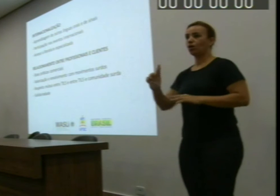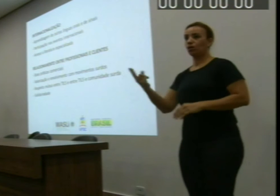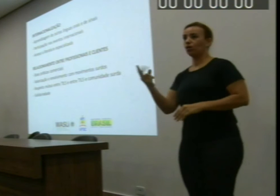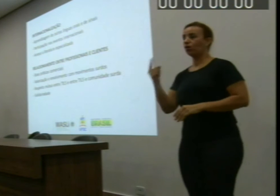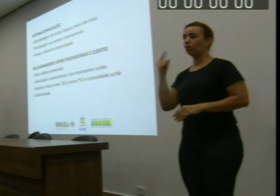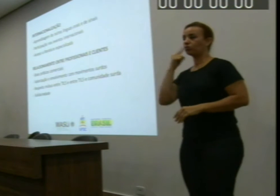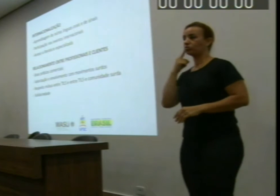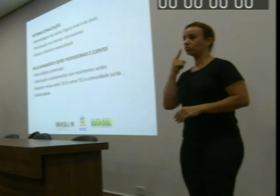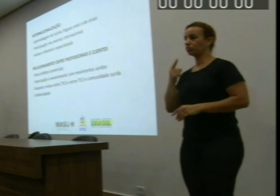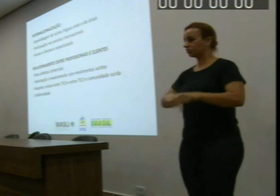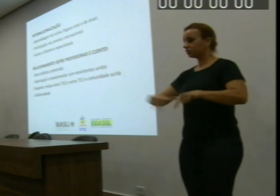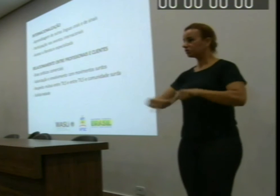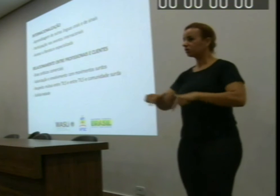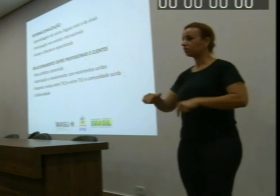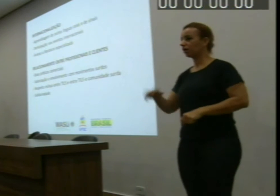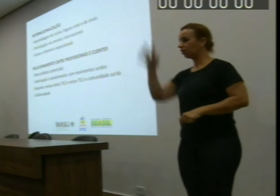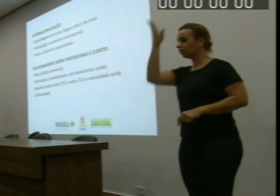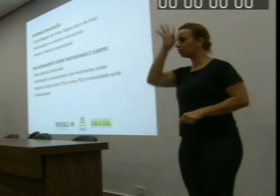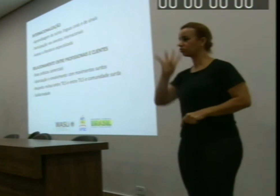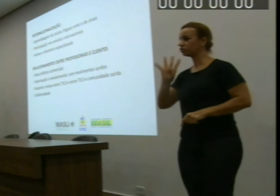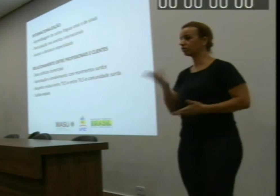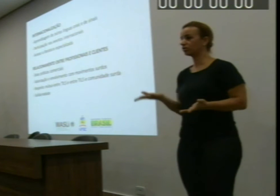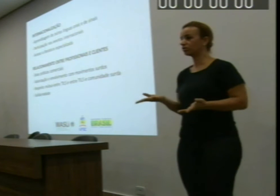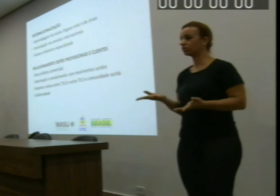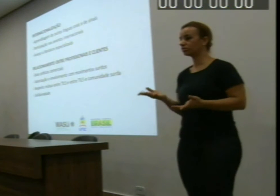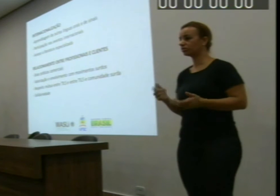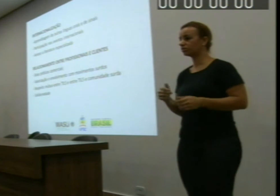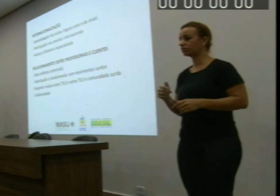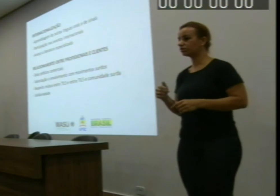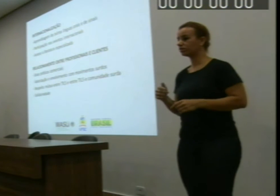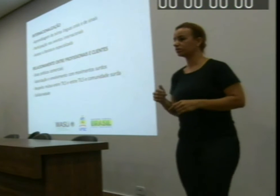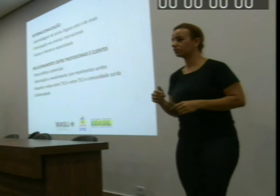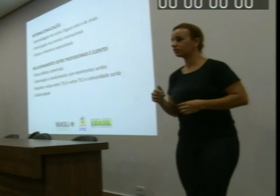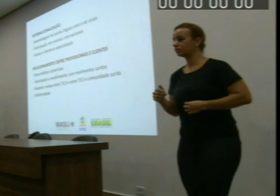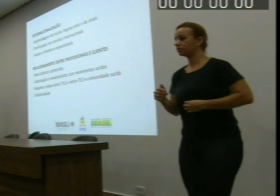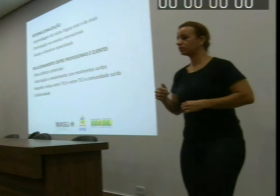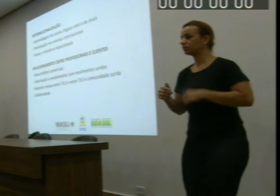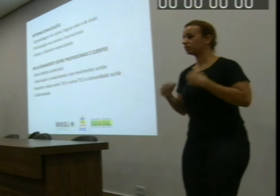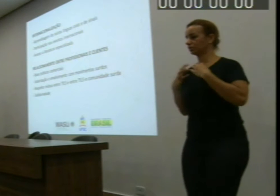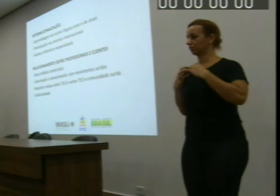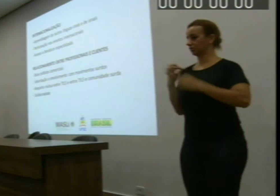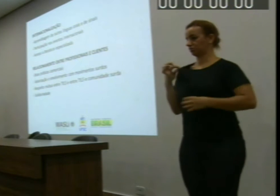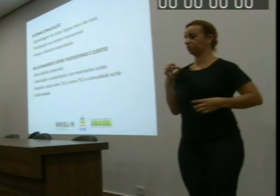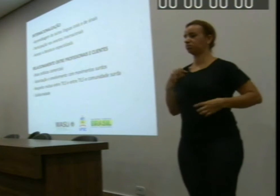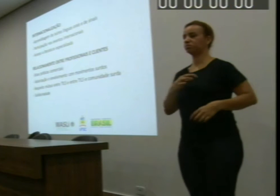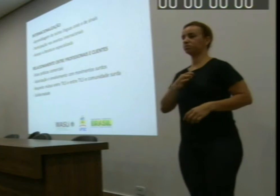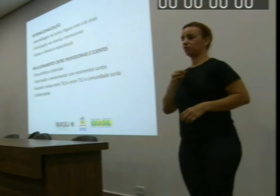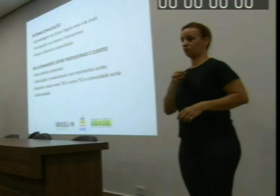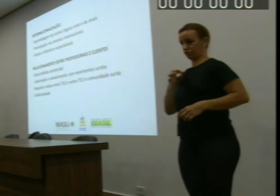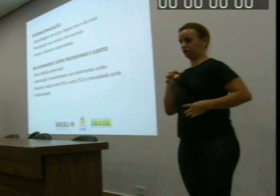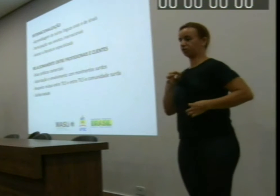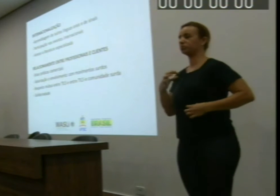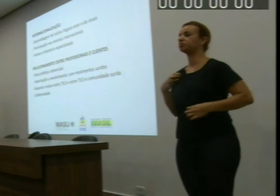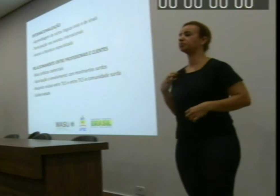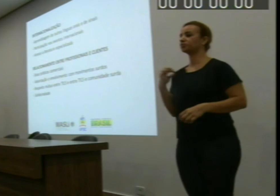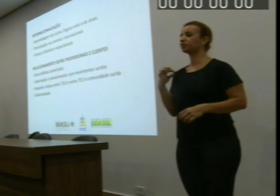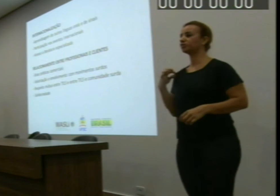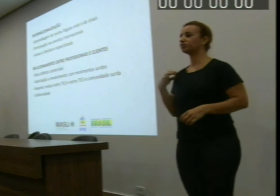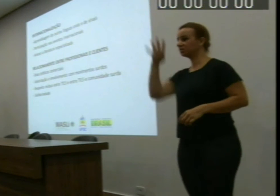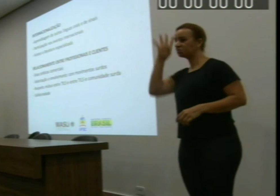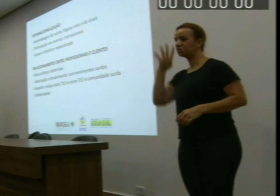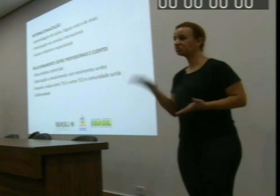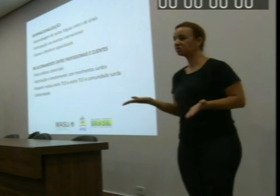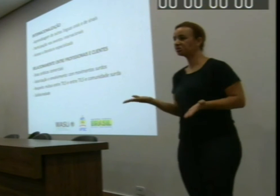na na prática profissional o voluntariado não é uma coisa proibida não é errado ser voluntário você pode ser voluntário